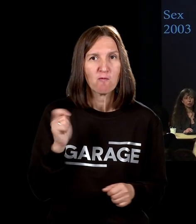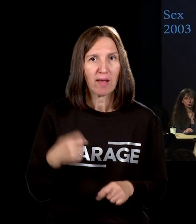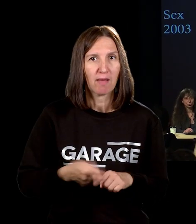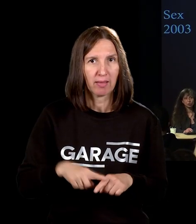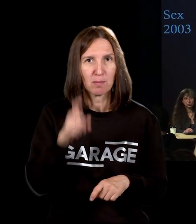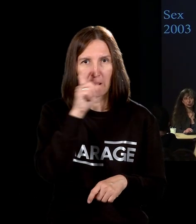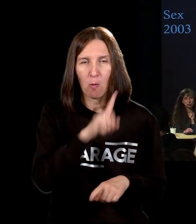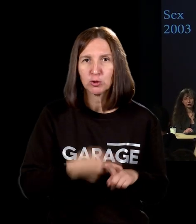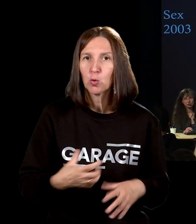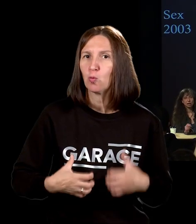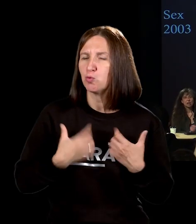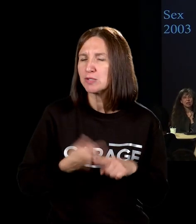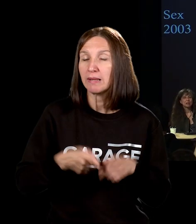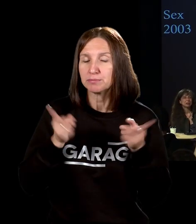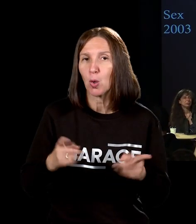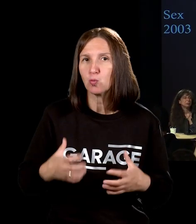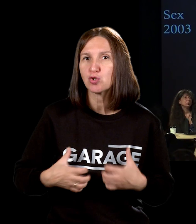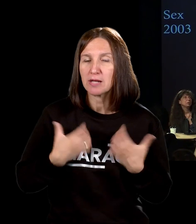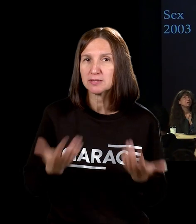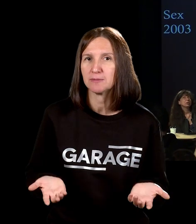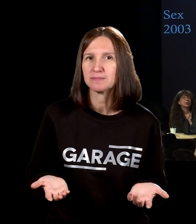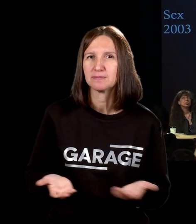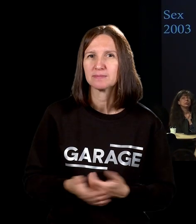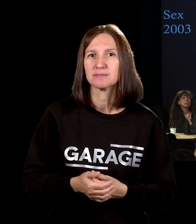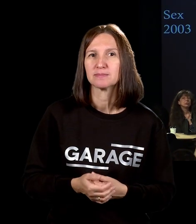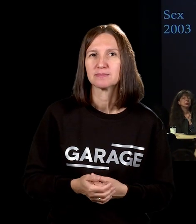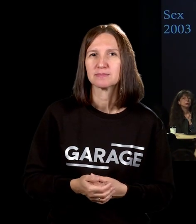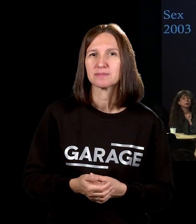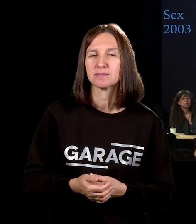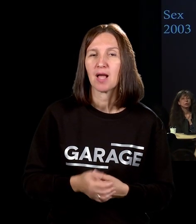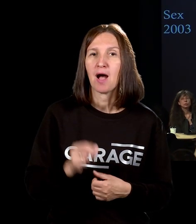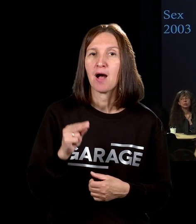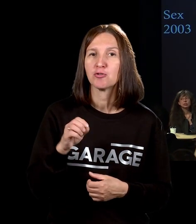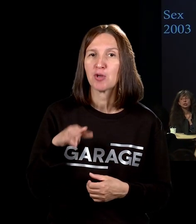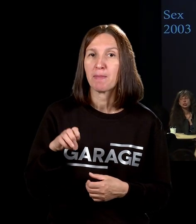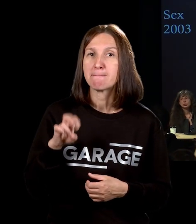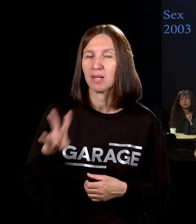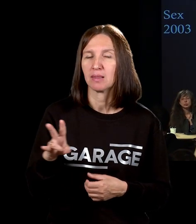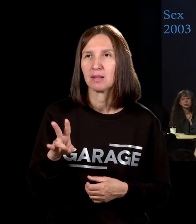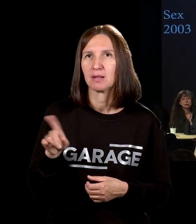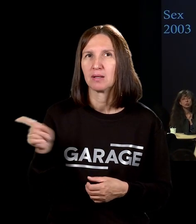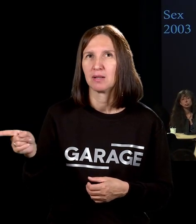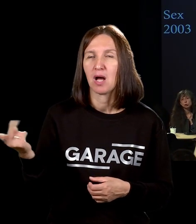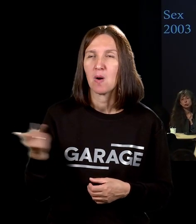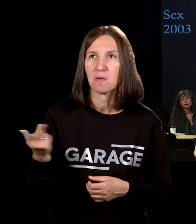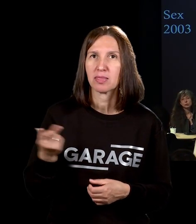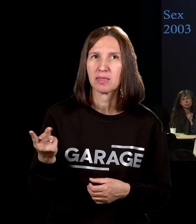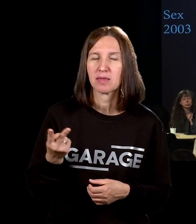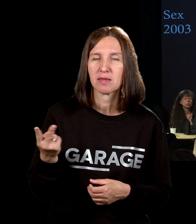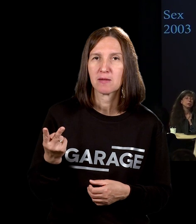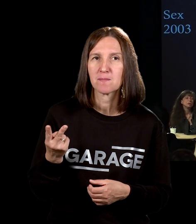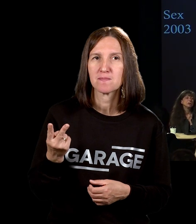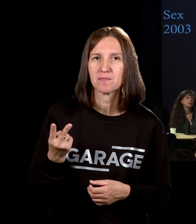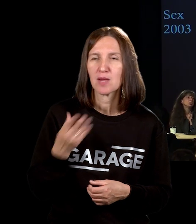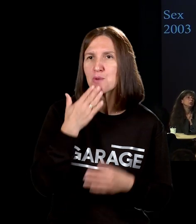– это плохо, что ужас – это ужасно. А у Чепманов есть такой достаточно Довольно большой, на самом